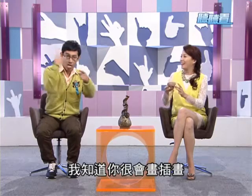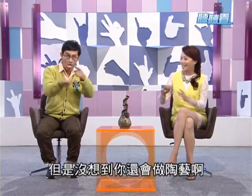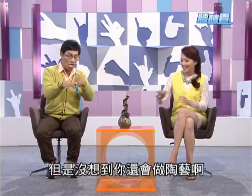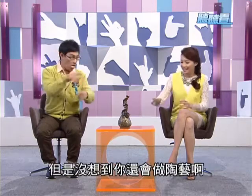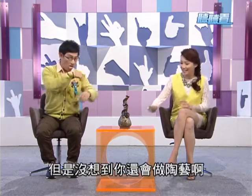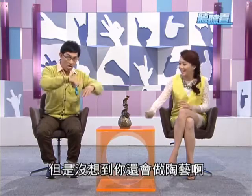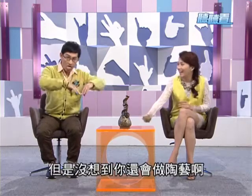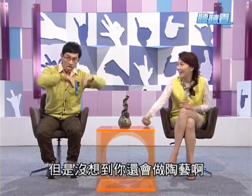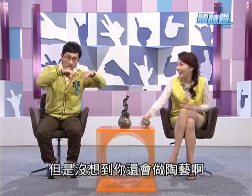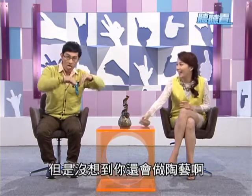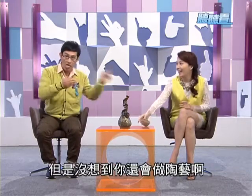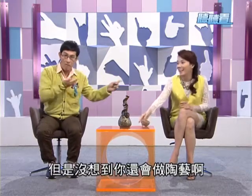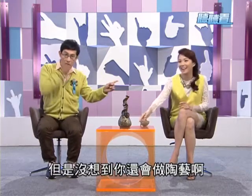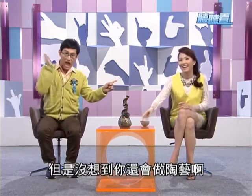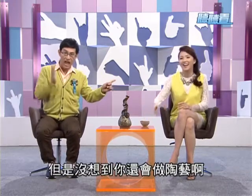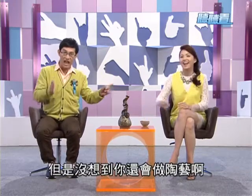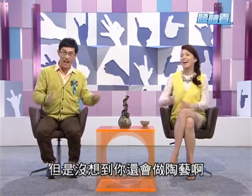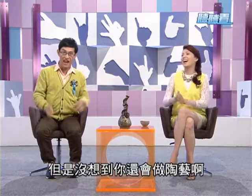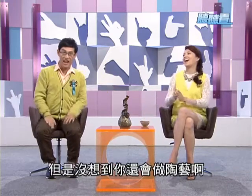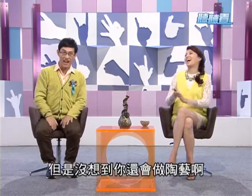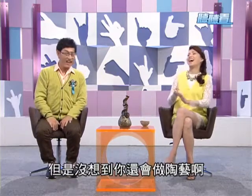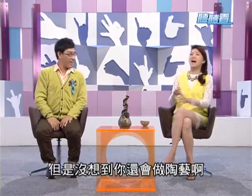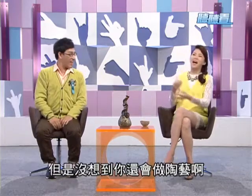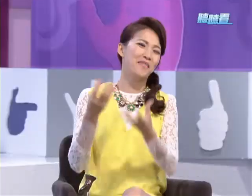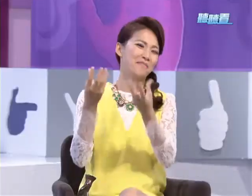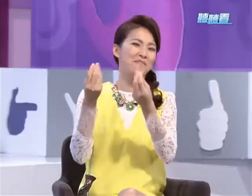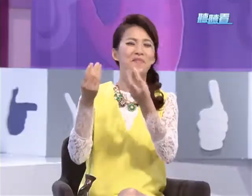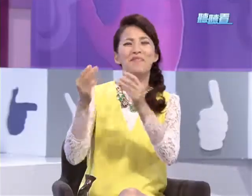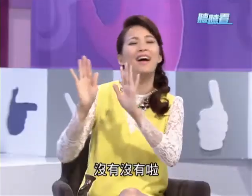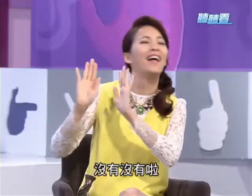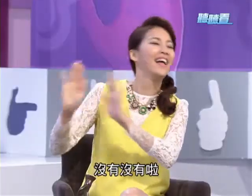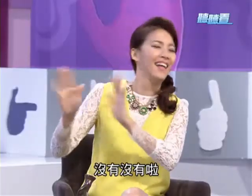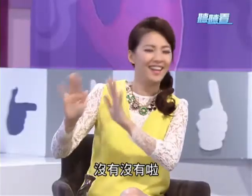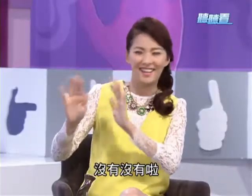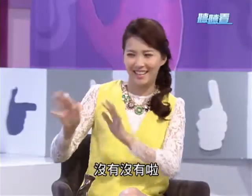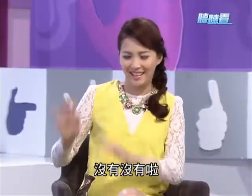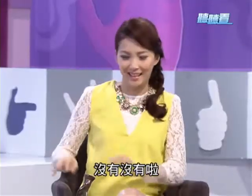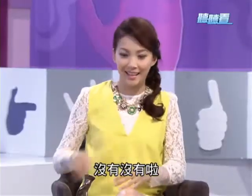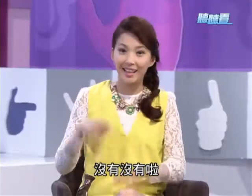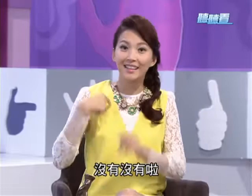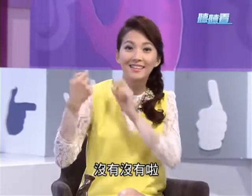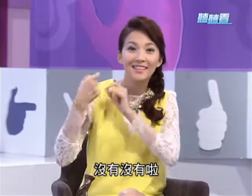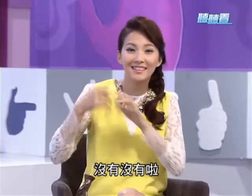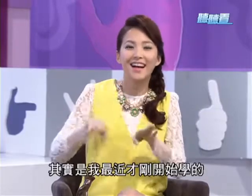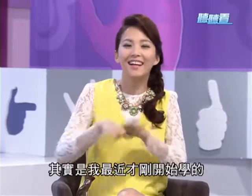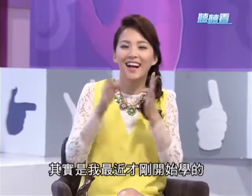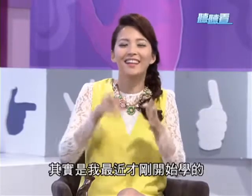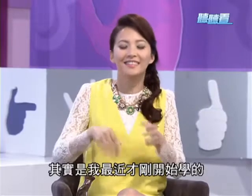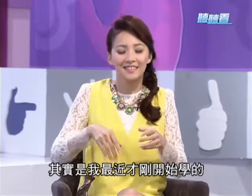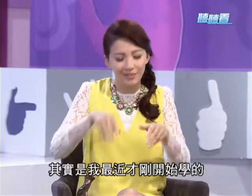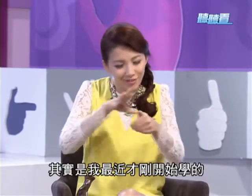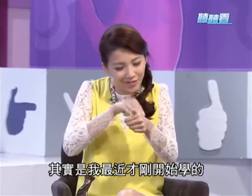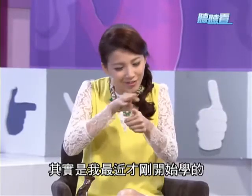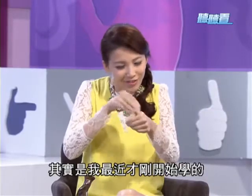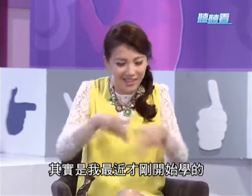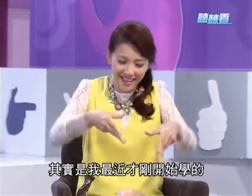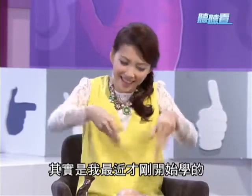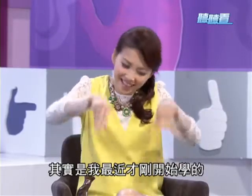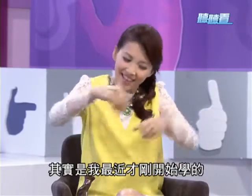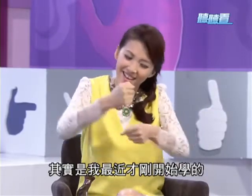想到你还会做陶艺呀、啊。哎， 没有没有啦，其实啊，是我最近才刚开始